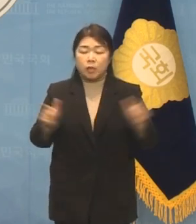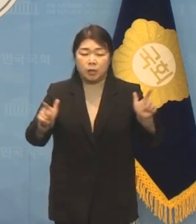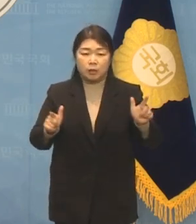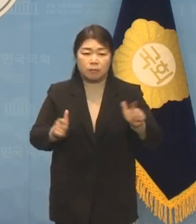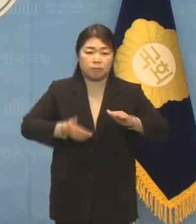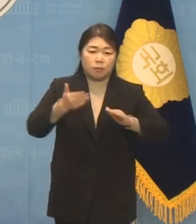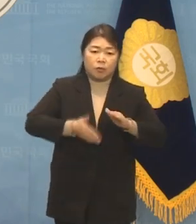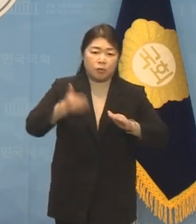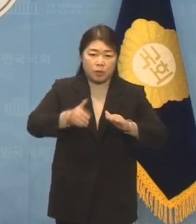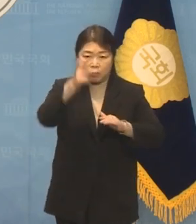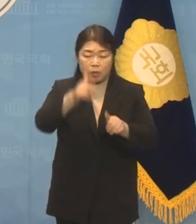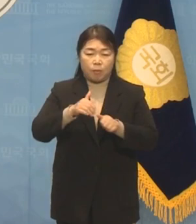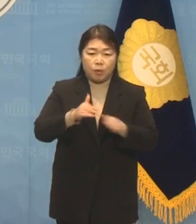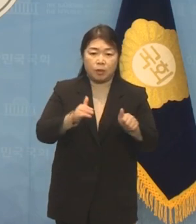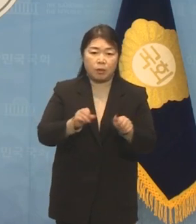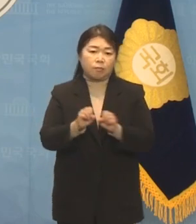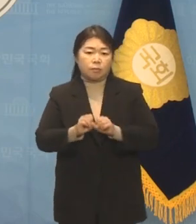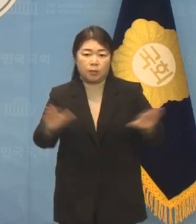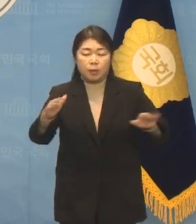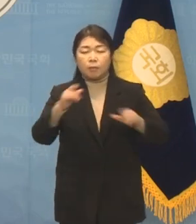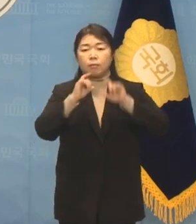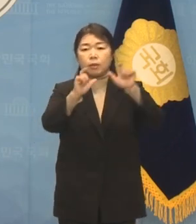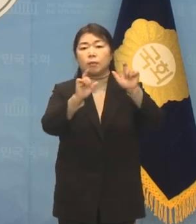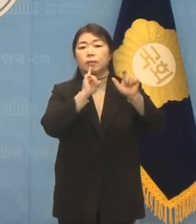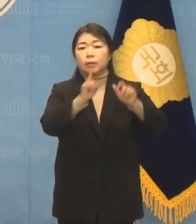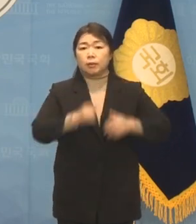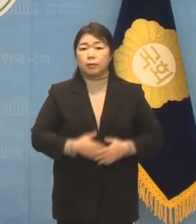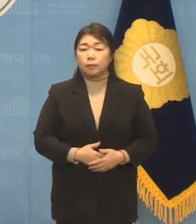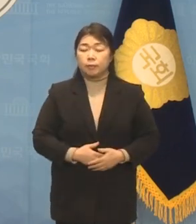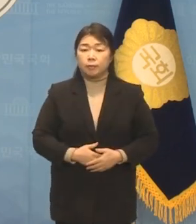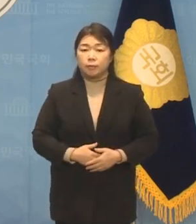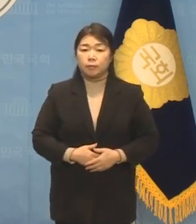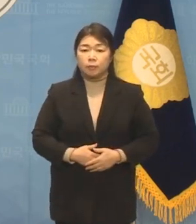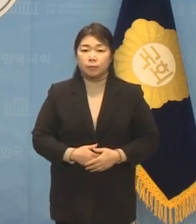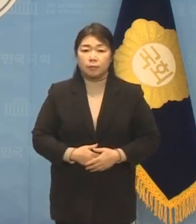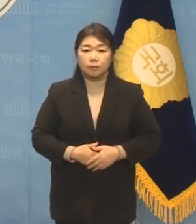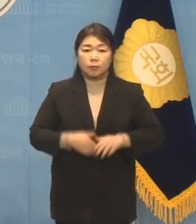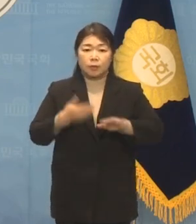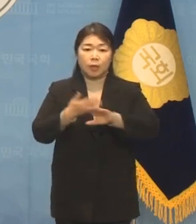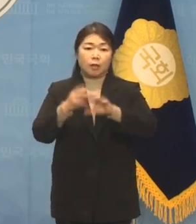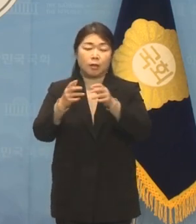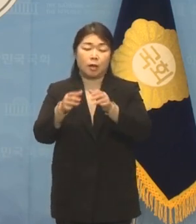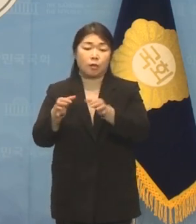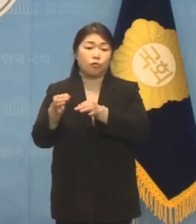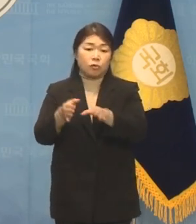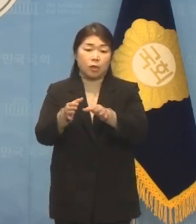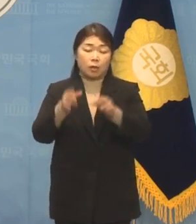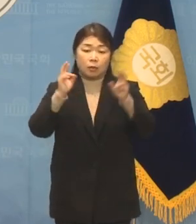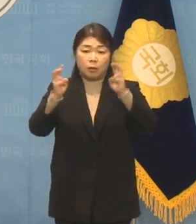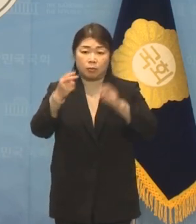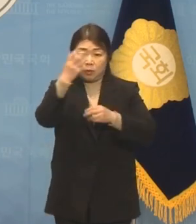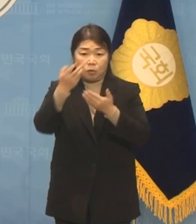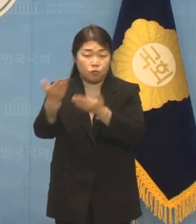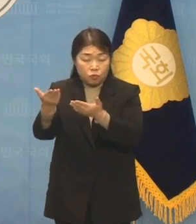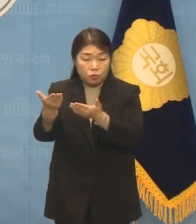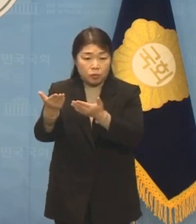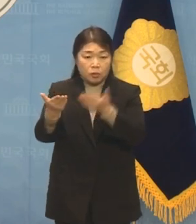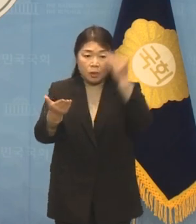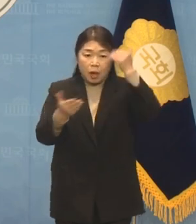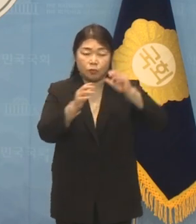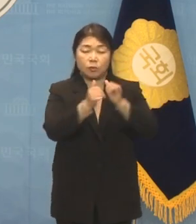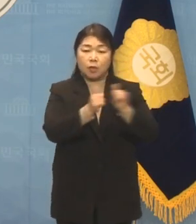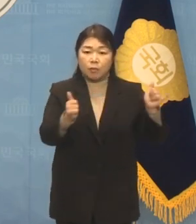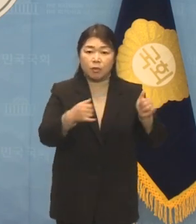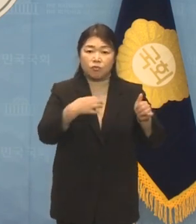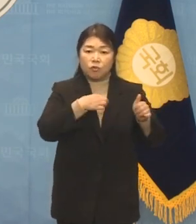투입을 예고했습니다. 외국 기업을 지키겠다고 우리나라 국민을 위협하는 경찰은 도대체 어느